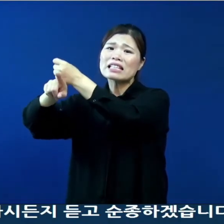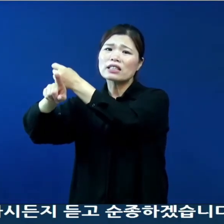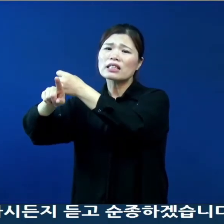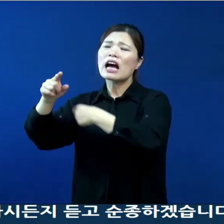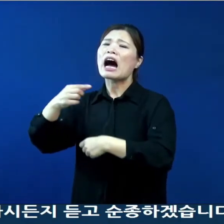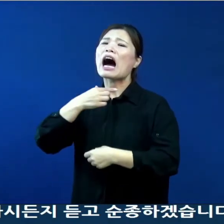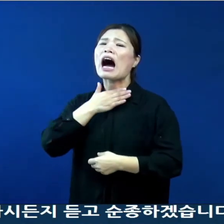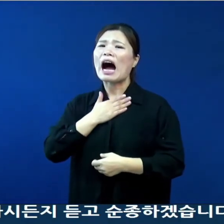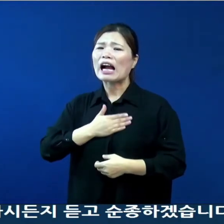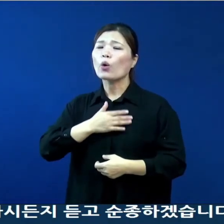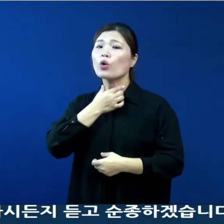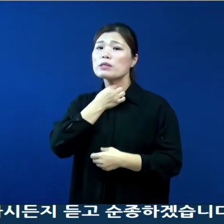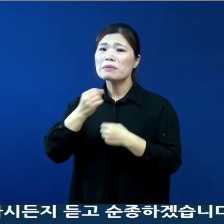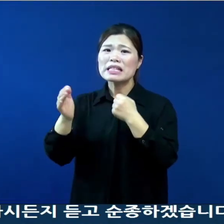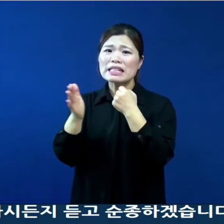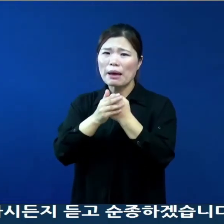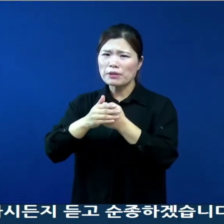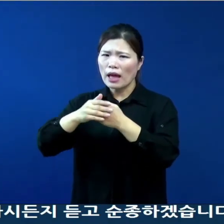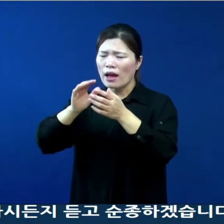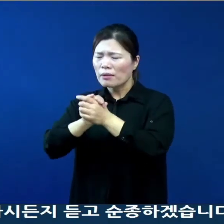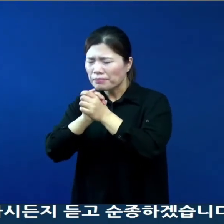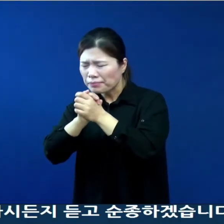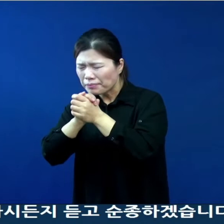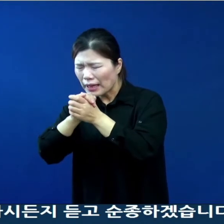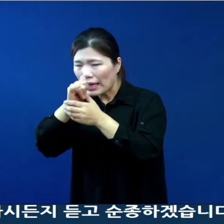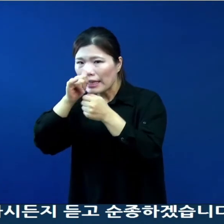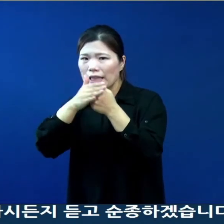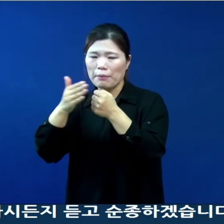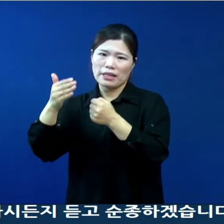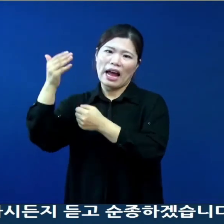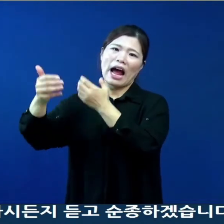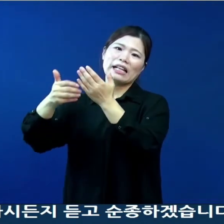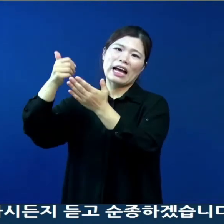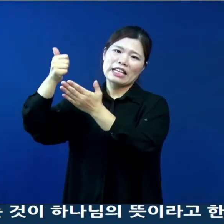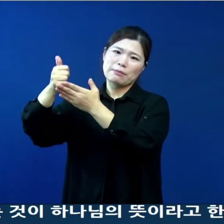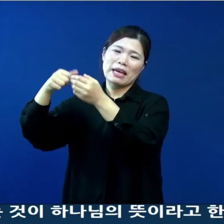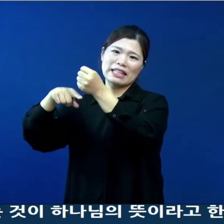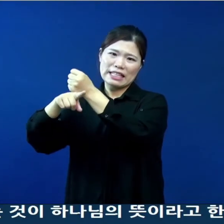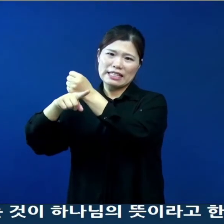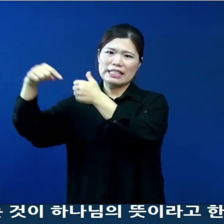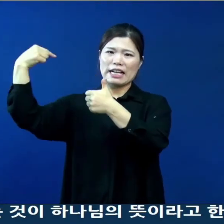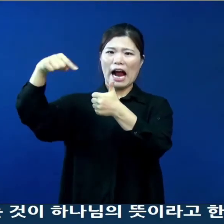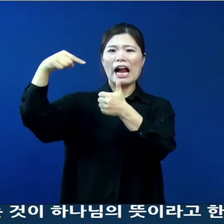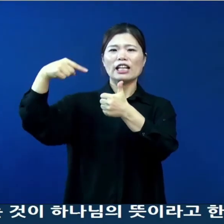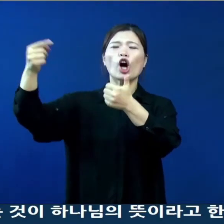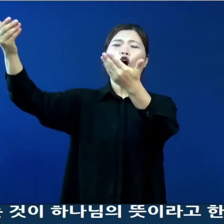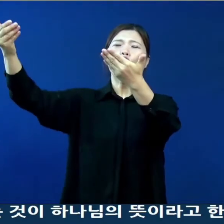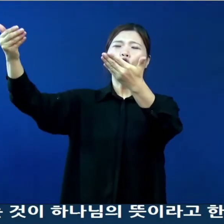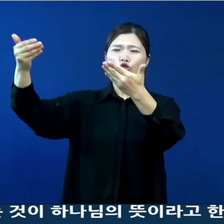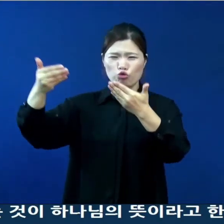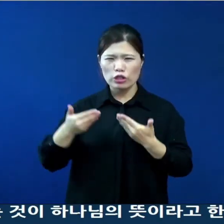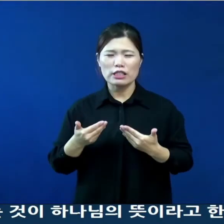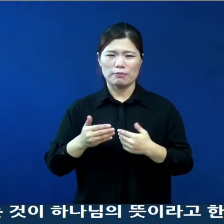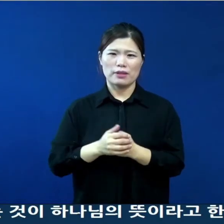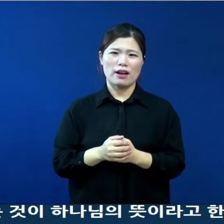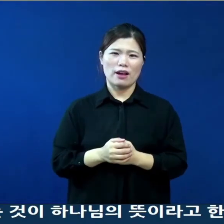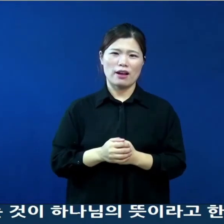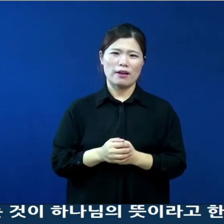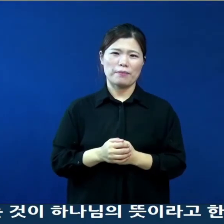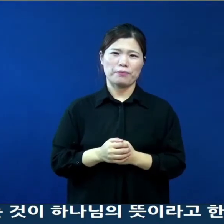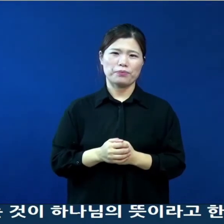간절히 구하는 당신의 자녀들에게 하나님의 뜻을 알려주시지 않겠습니까?